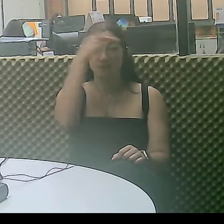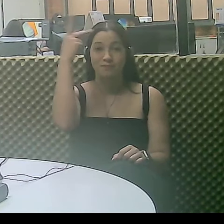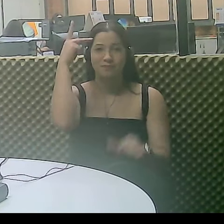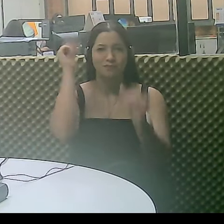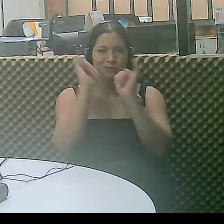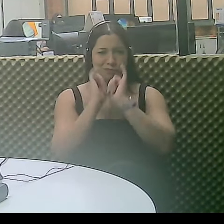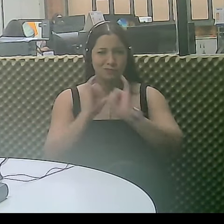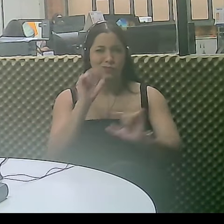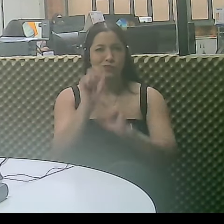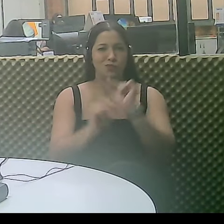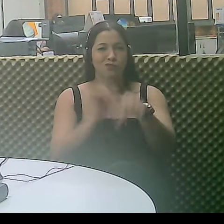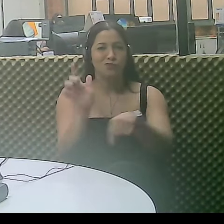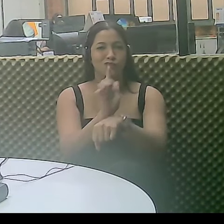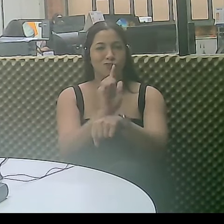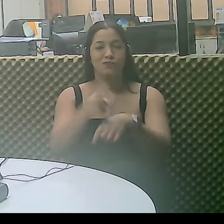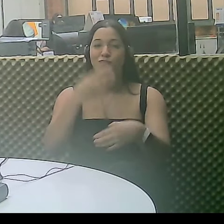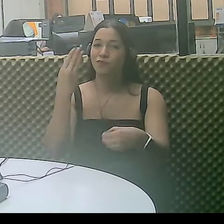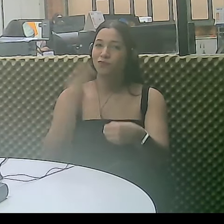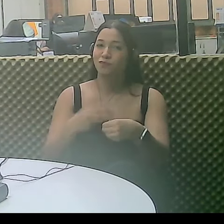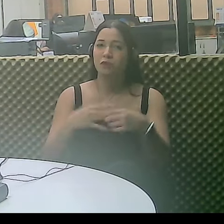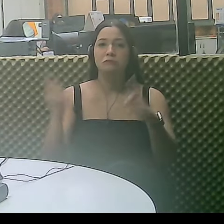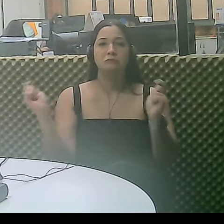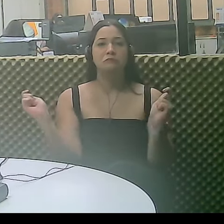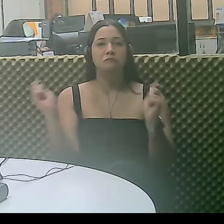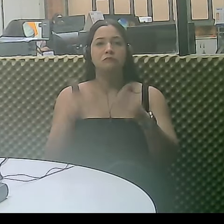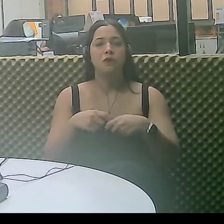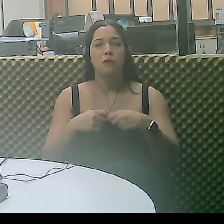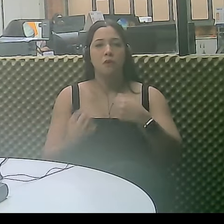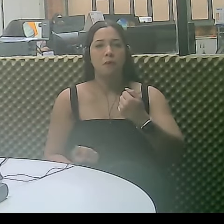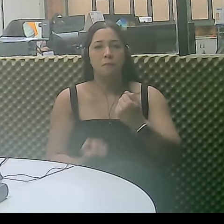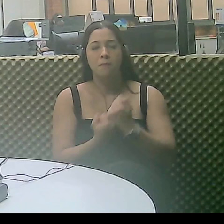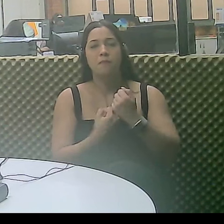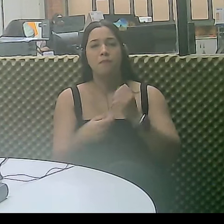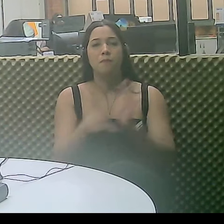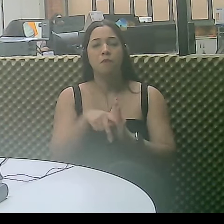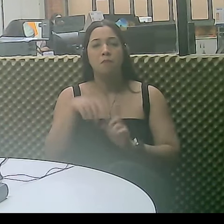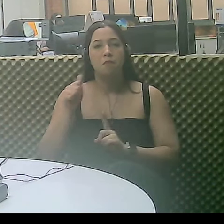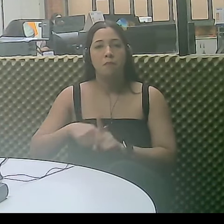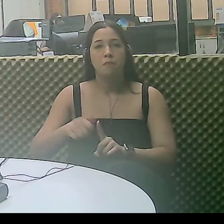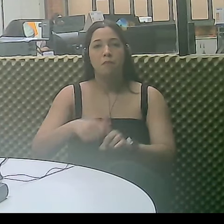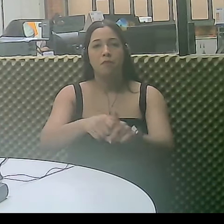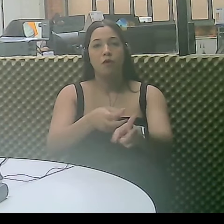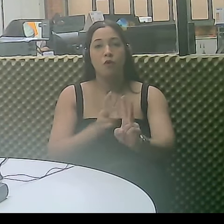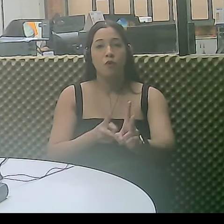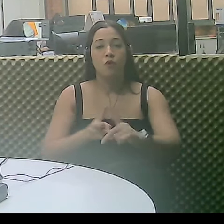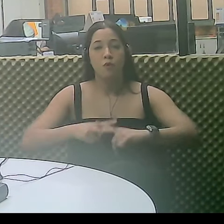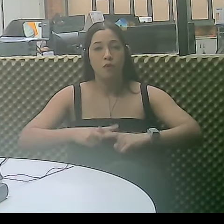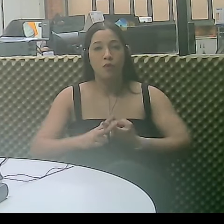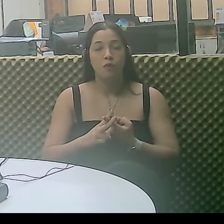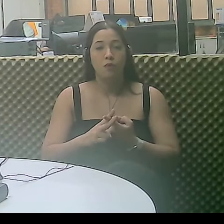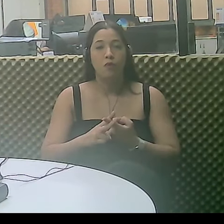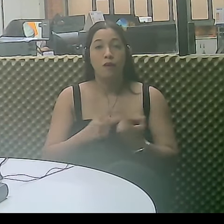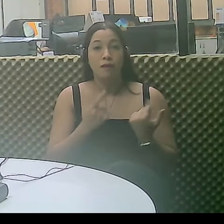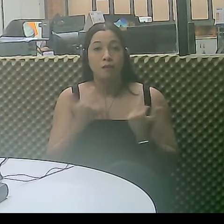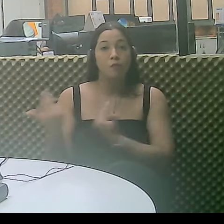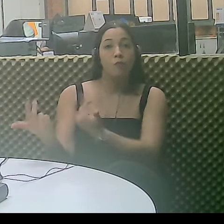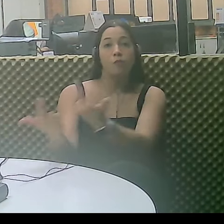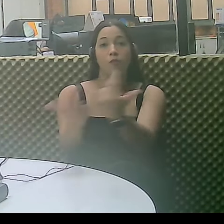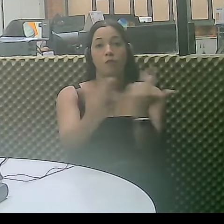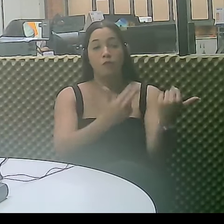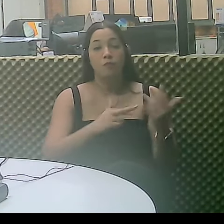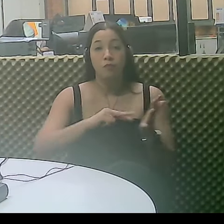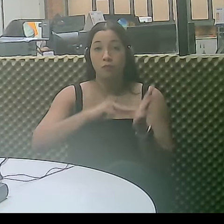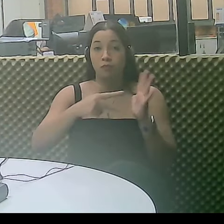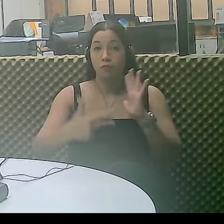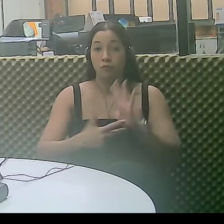comunica ainda que a gestão municipal vai garantir que o subsídio sobre as mensalidades seja reajustado no mesmo patamar, ou